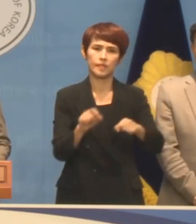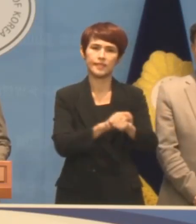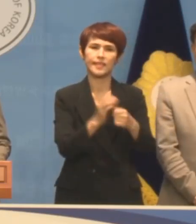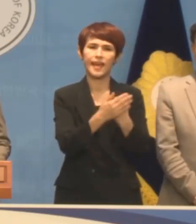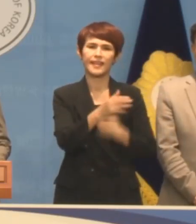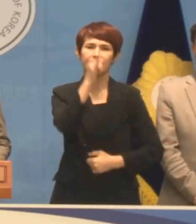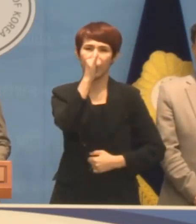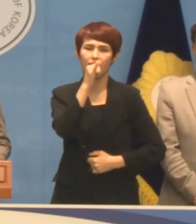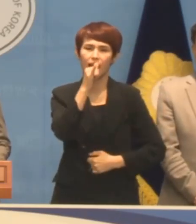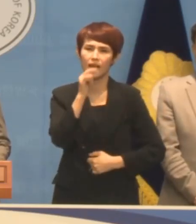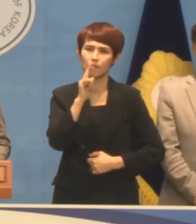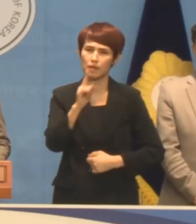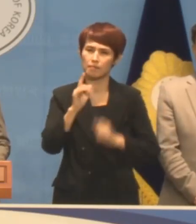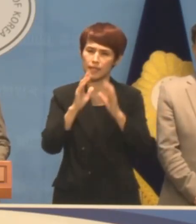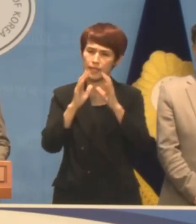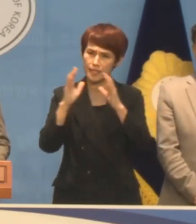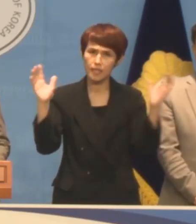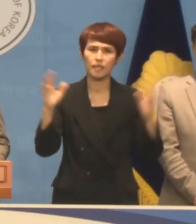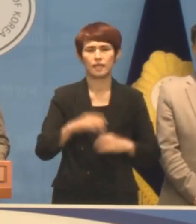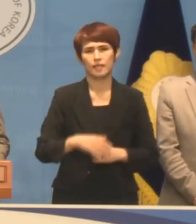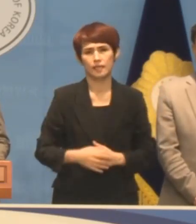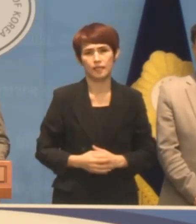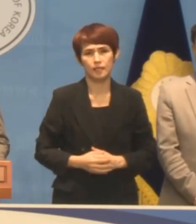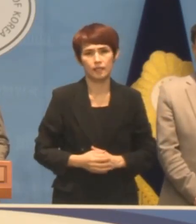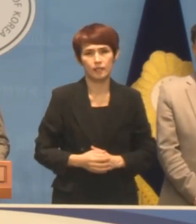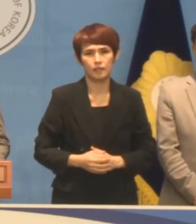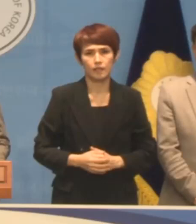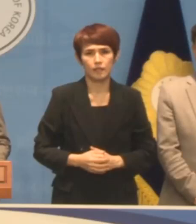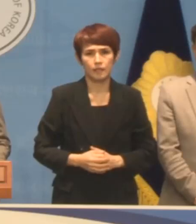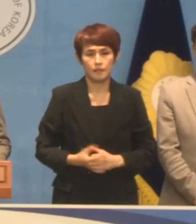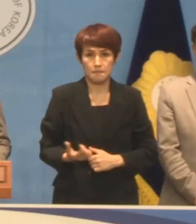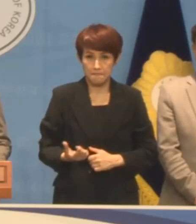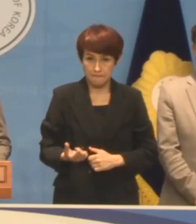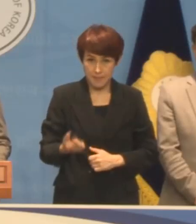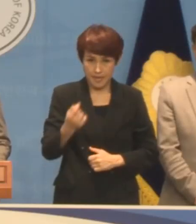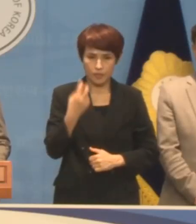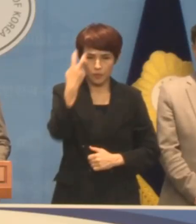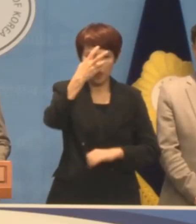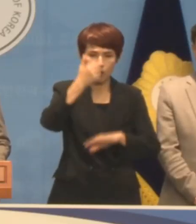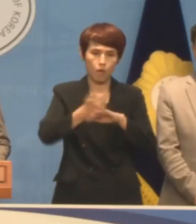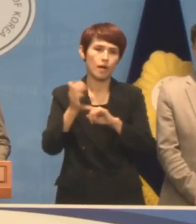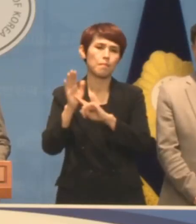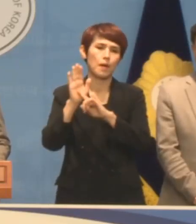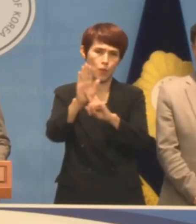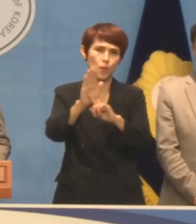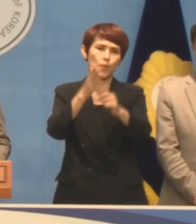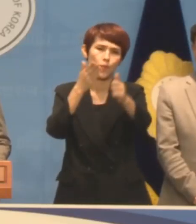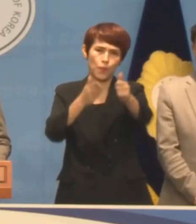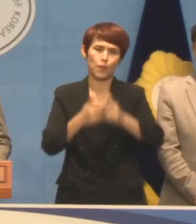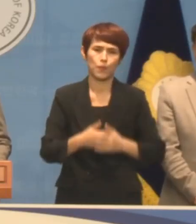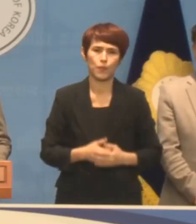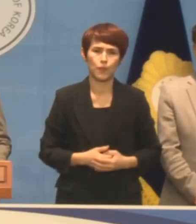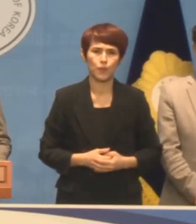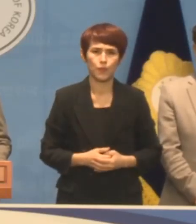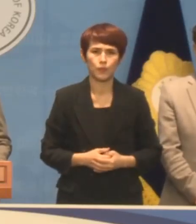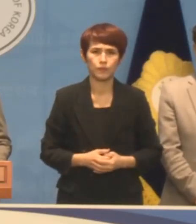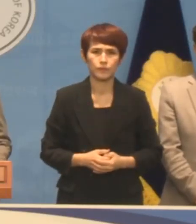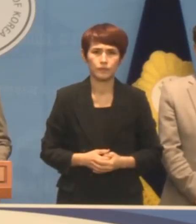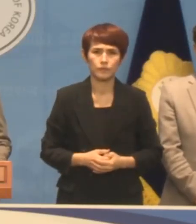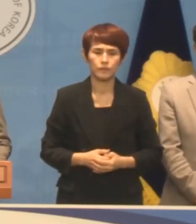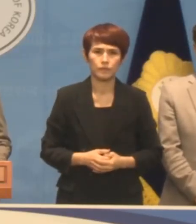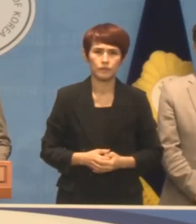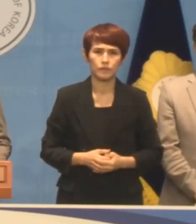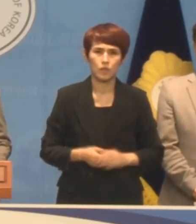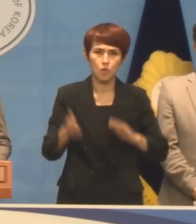시비가 불거지는 것은 너무나 당연합니다. 조속한 시일 내에 조사 결과도 발표하십시오.